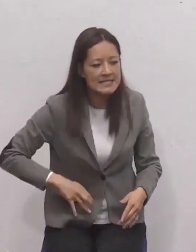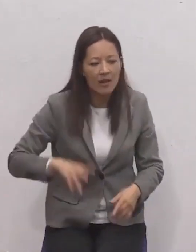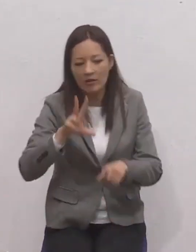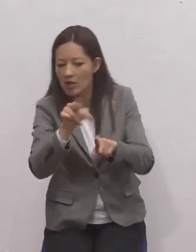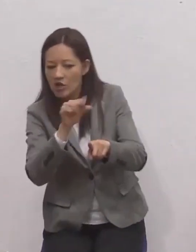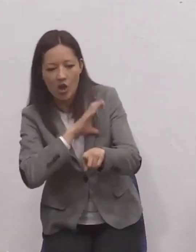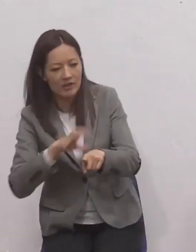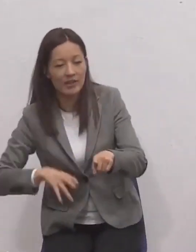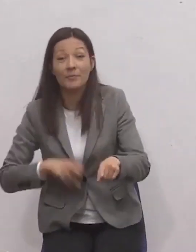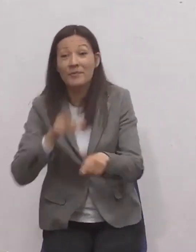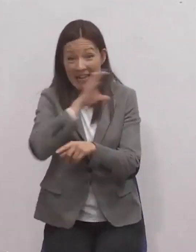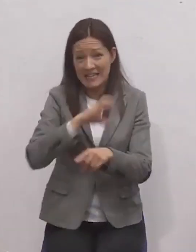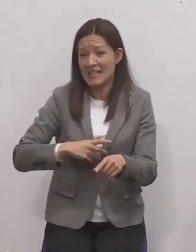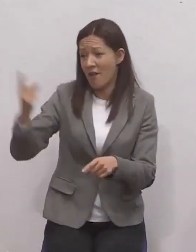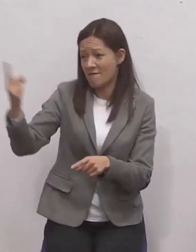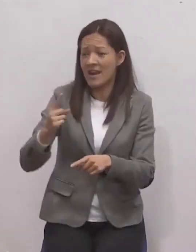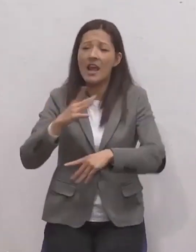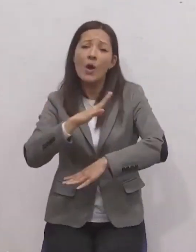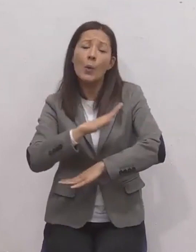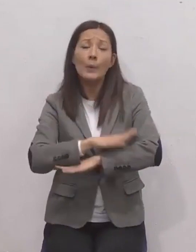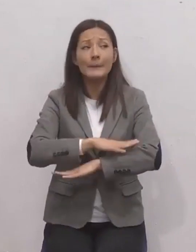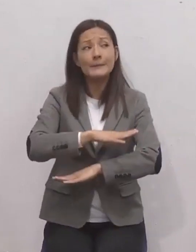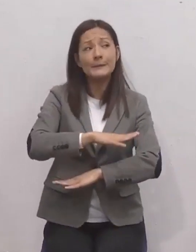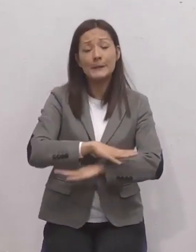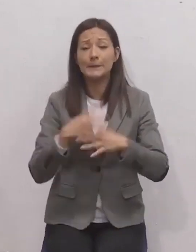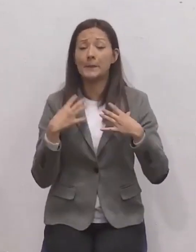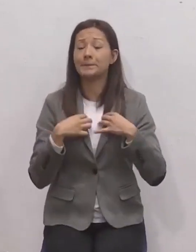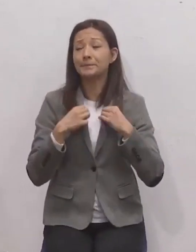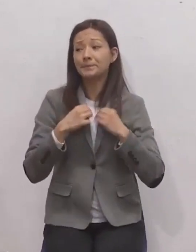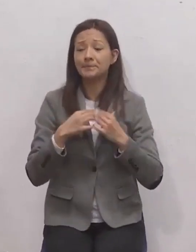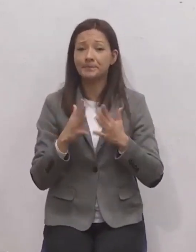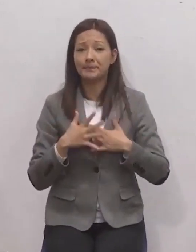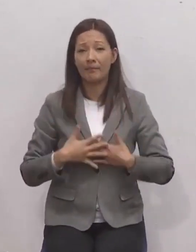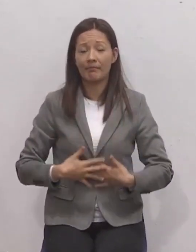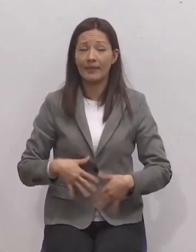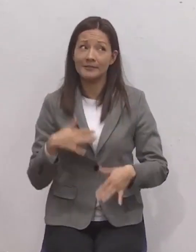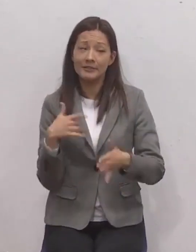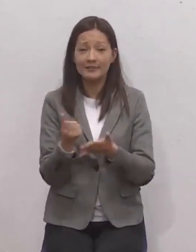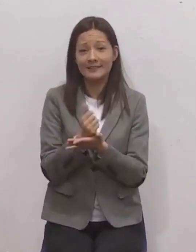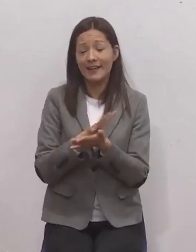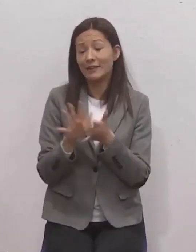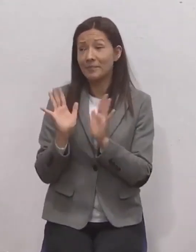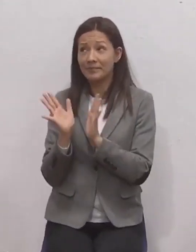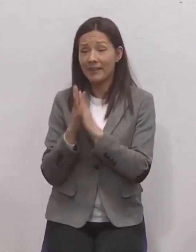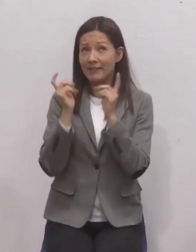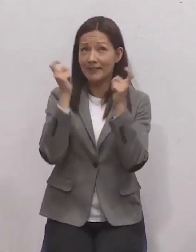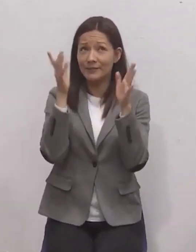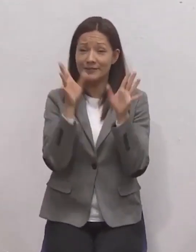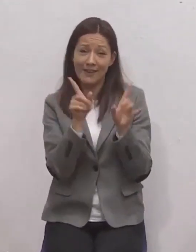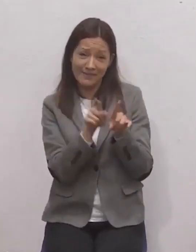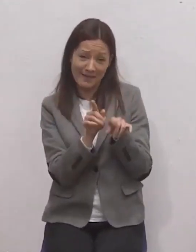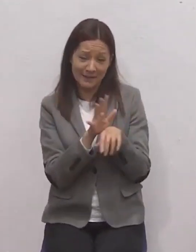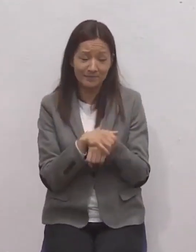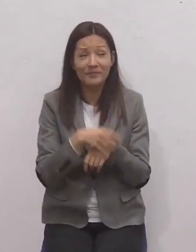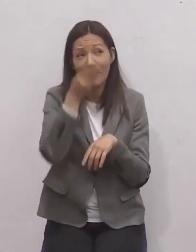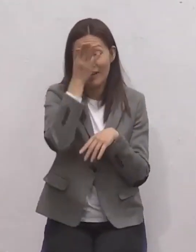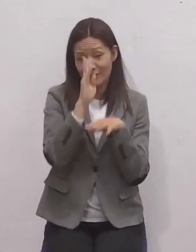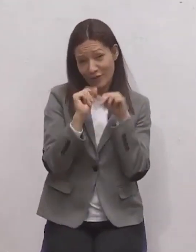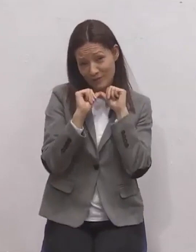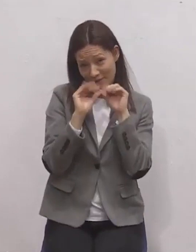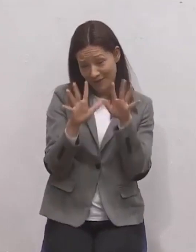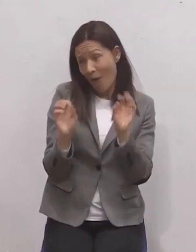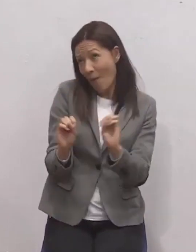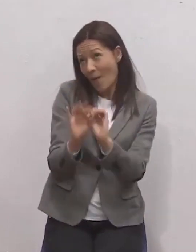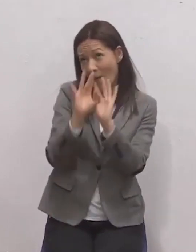viene juiciosito aquí con toda la parafernalia y santo. Oh, aleluya, hermano. Sí, el Señor te bendiga.